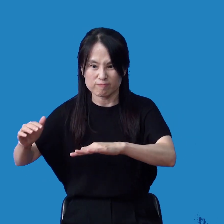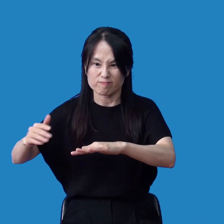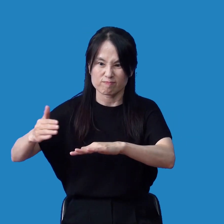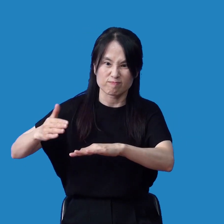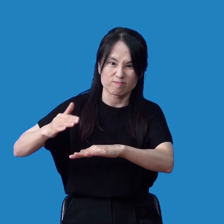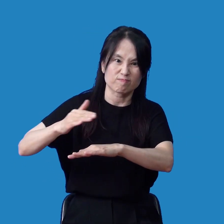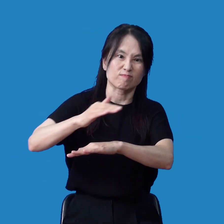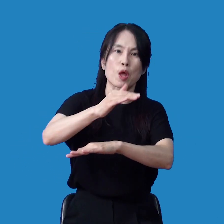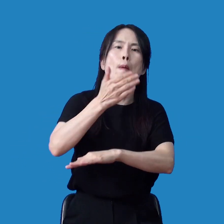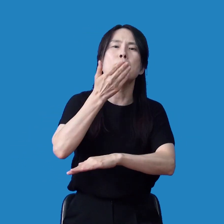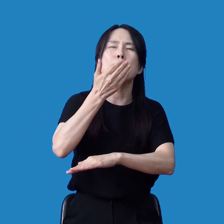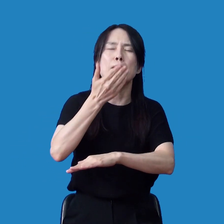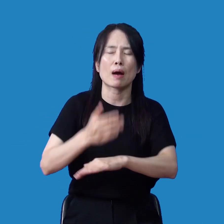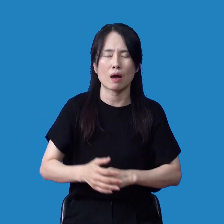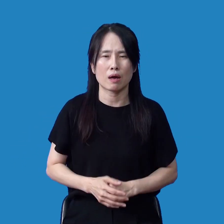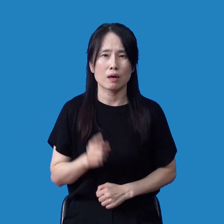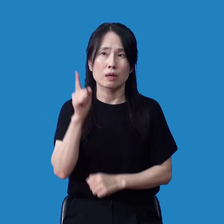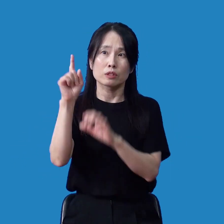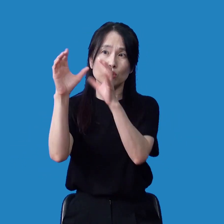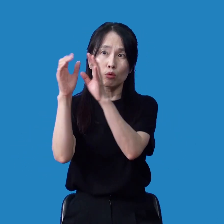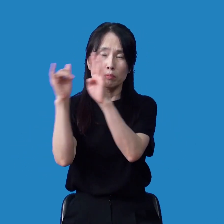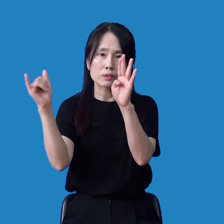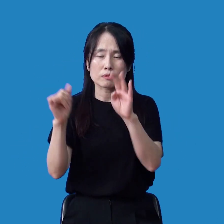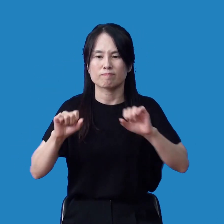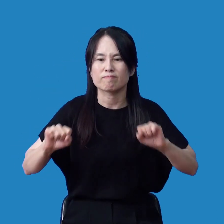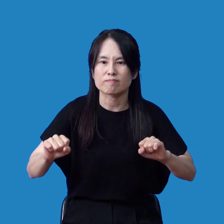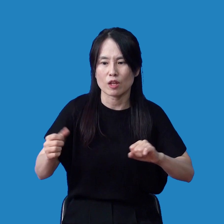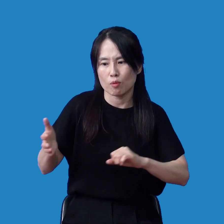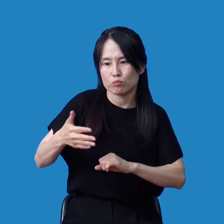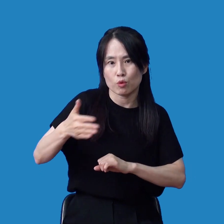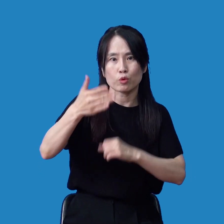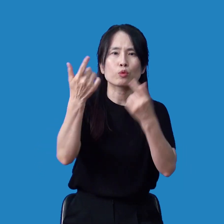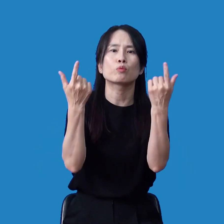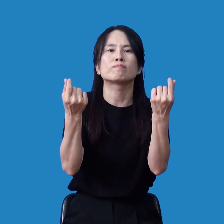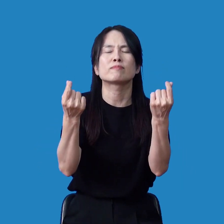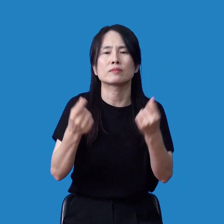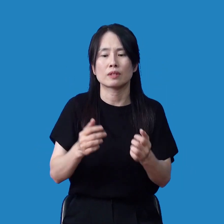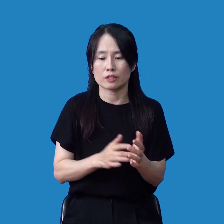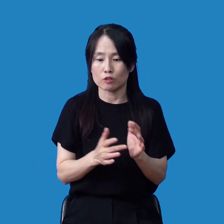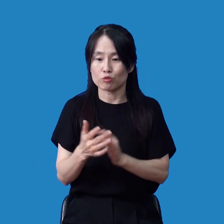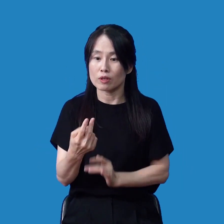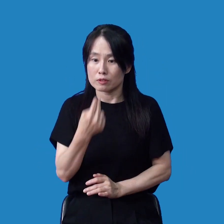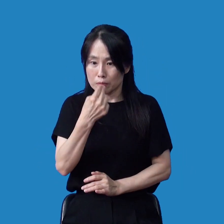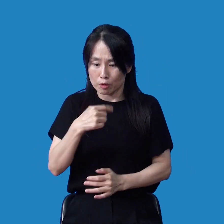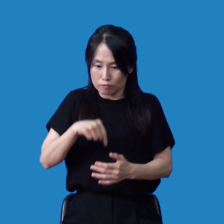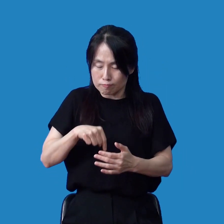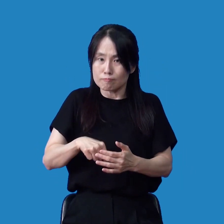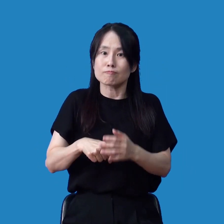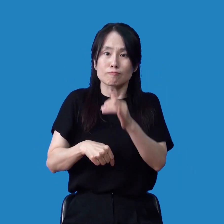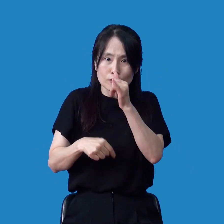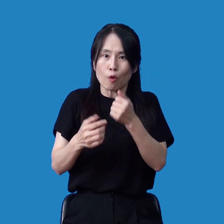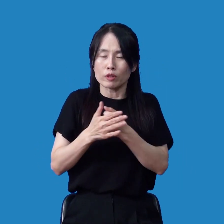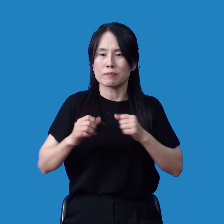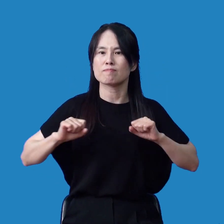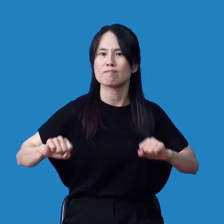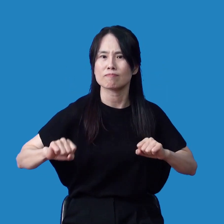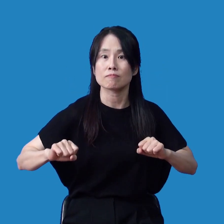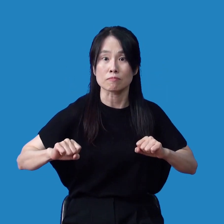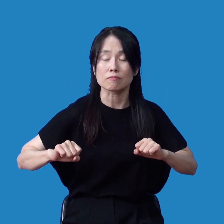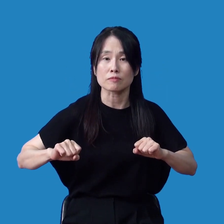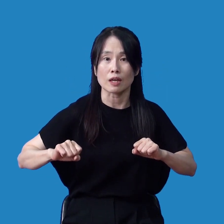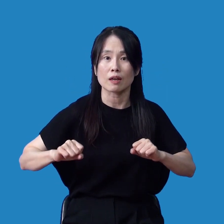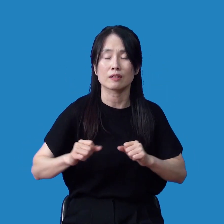천국 백성은 살아있는 고기와 같습니다. 예수님의 생명이 우리 속에 살아있습니다.